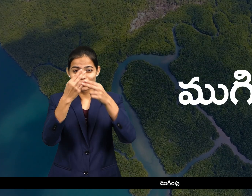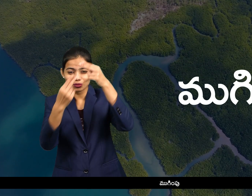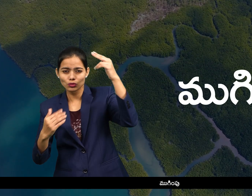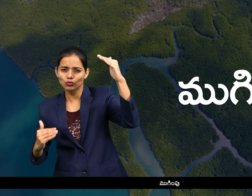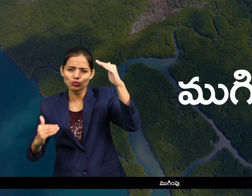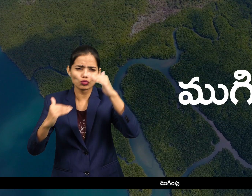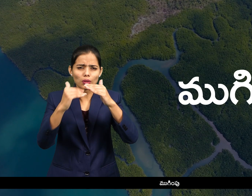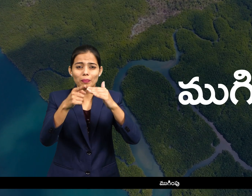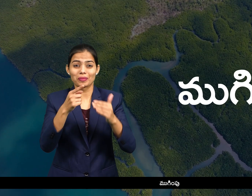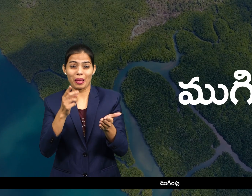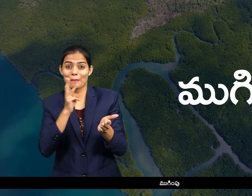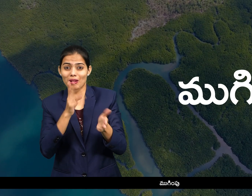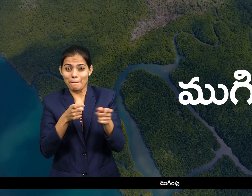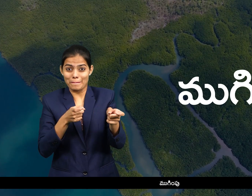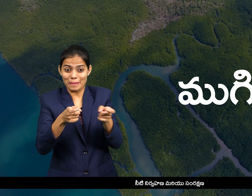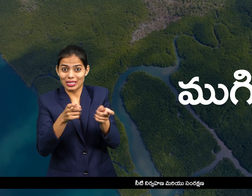ముగింపు.